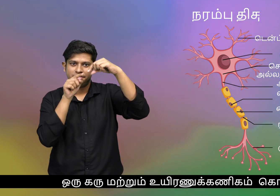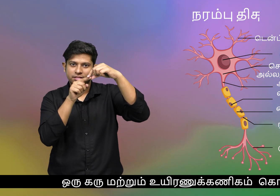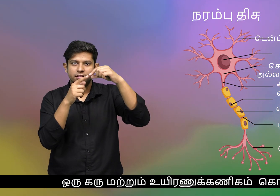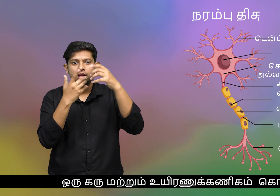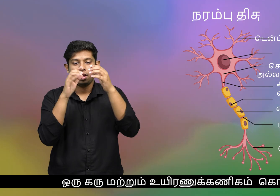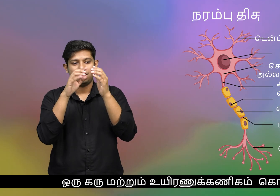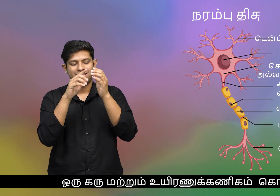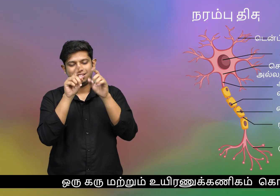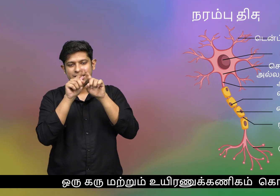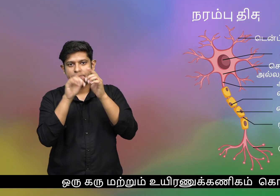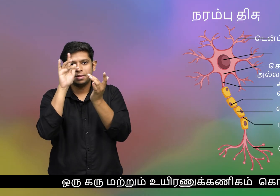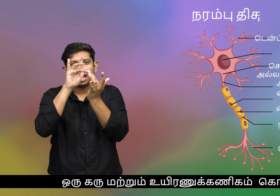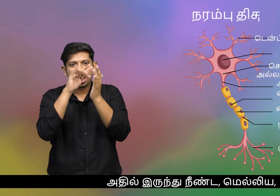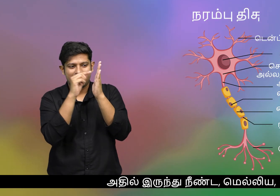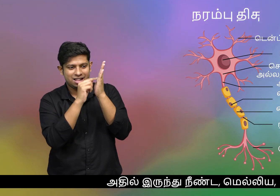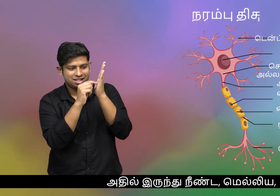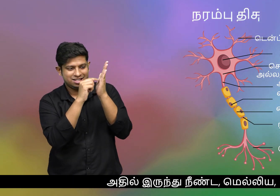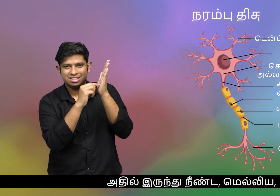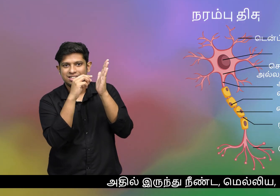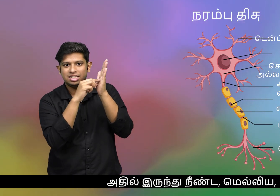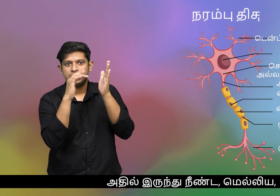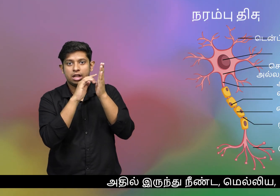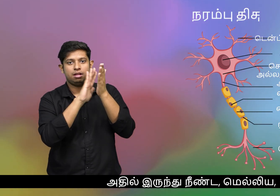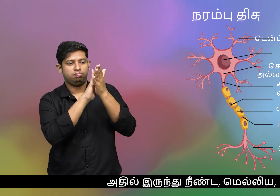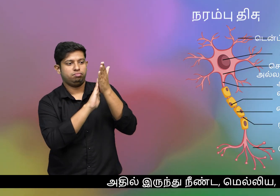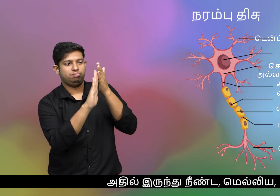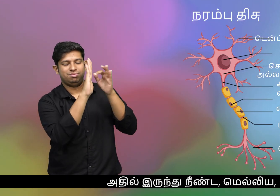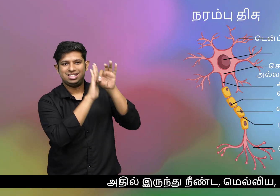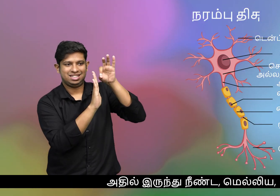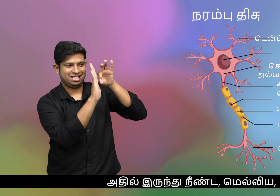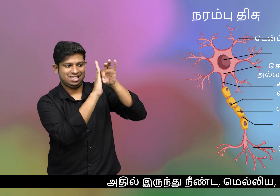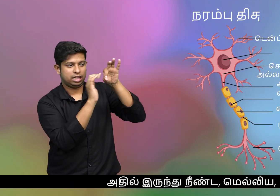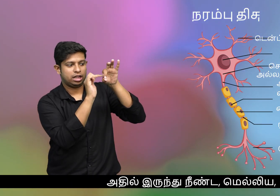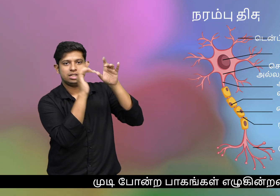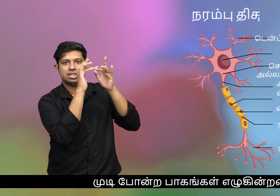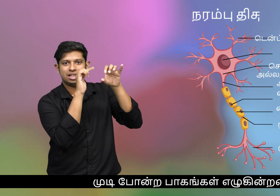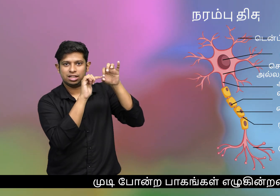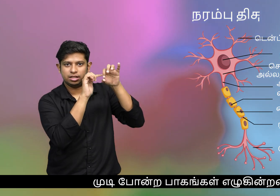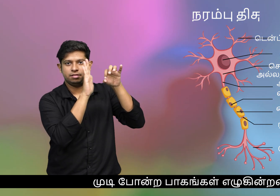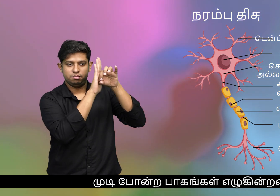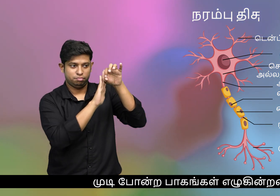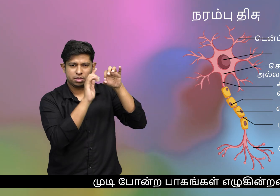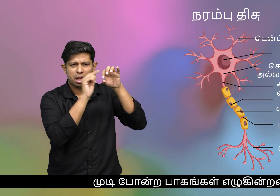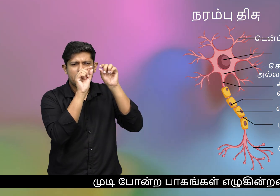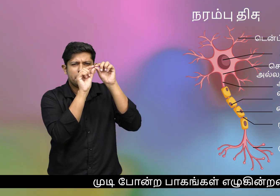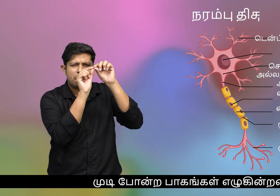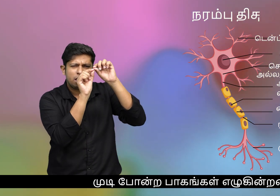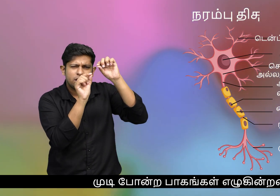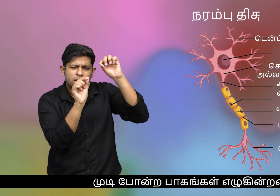கணிகம் கொண்டது. அதில் இருந்து நீண்ட, மெல்லிய முடி போன்ற பாகங்கள் எழுகின்றன.